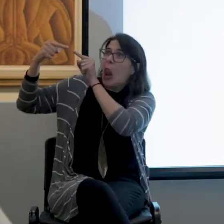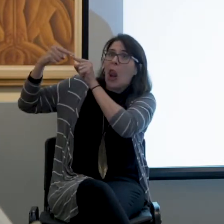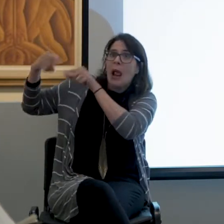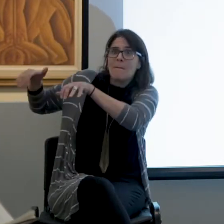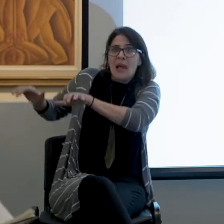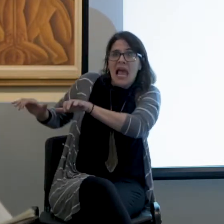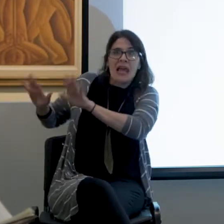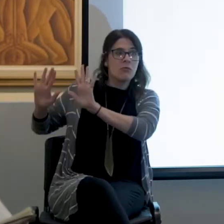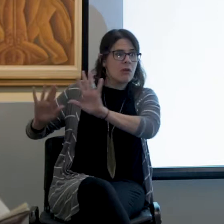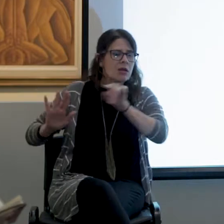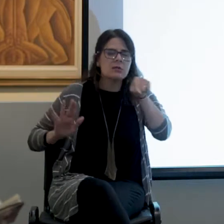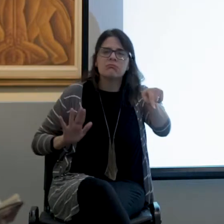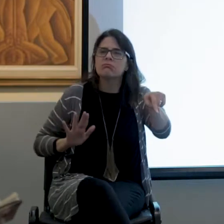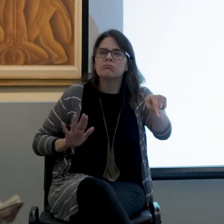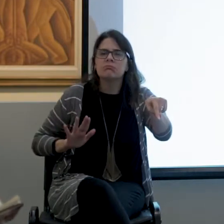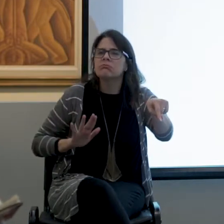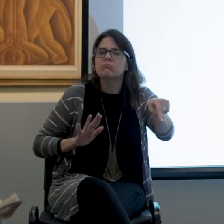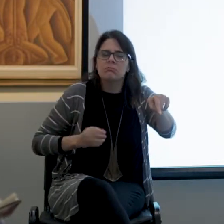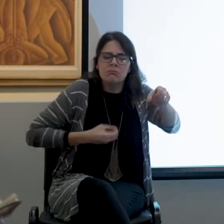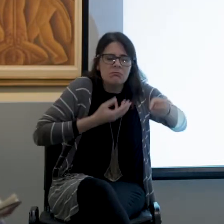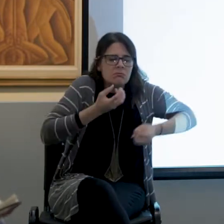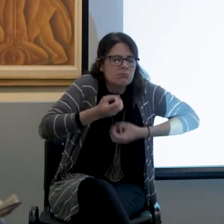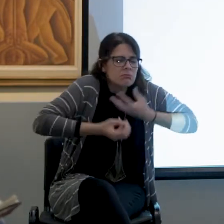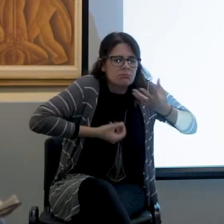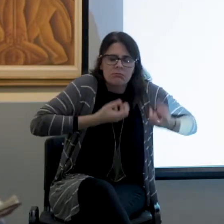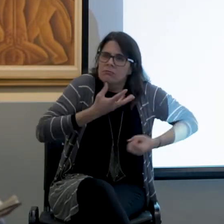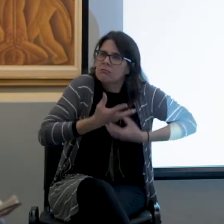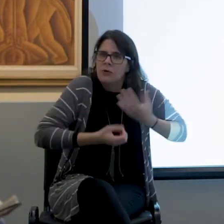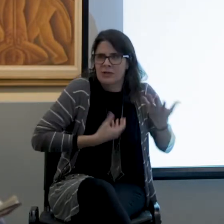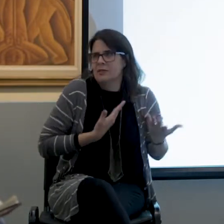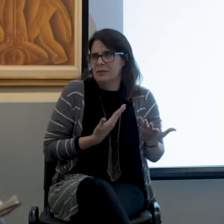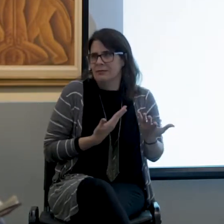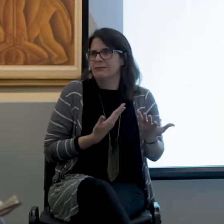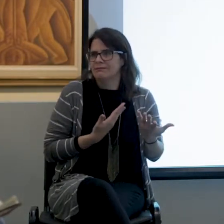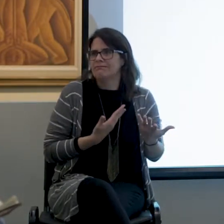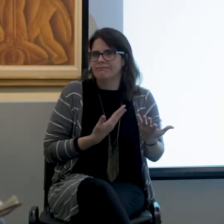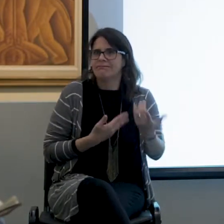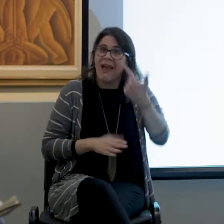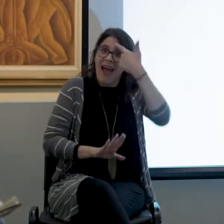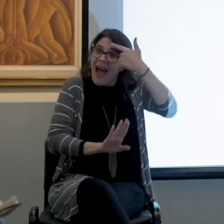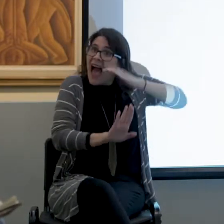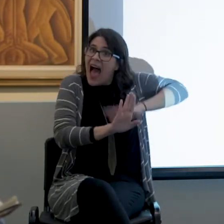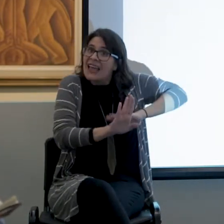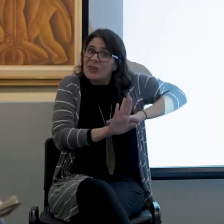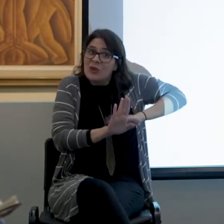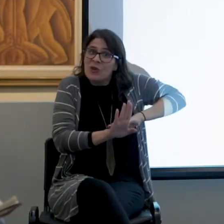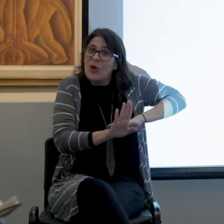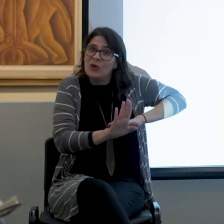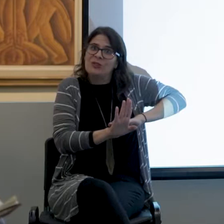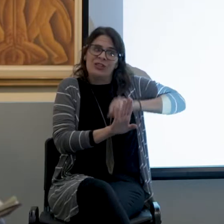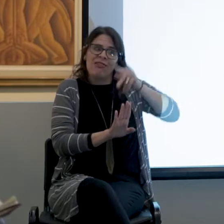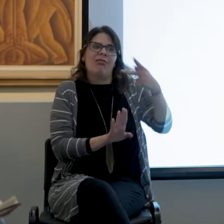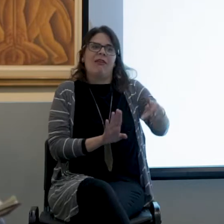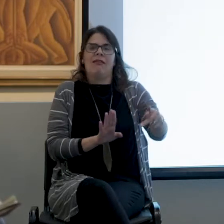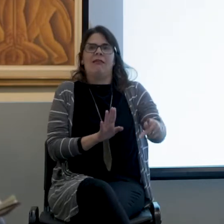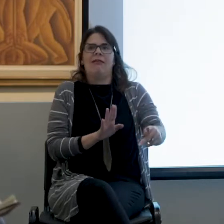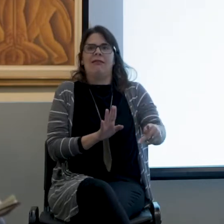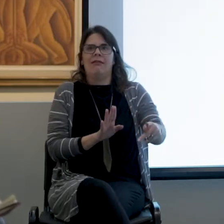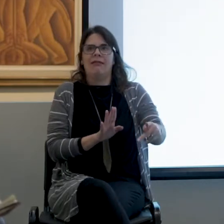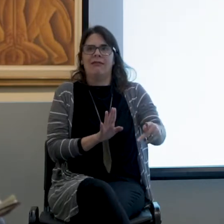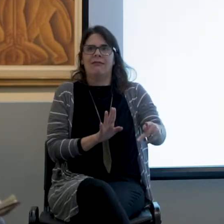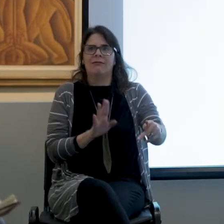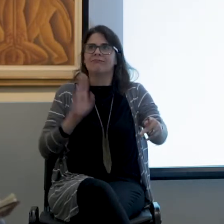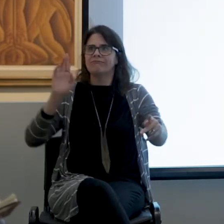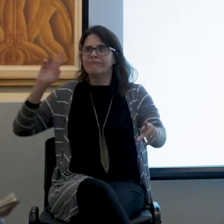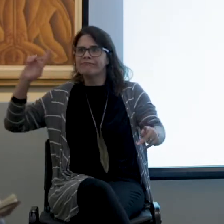ele. Por isso ele é um escritor fundamental. Não me interessa a ideologia dos escritores, é isso que o Marx está dizendo. Né? Que é uma ideia bem